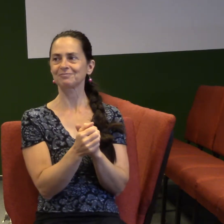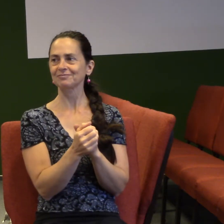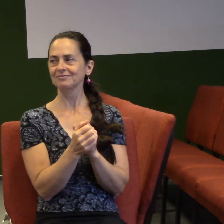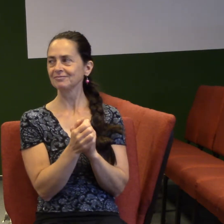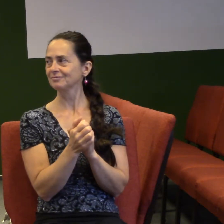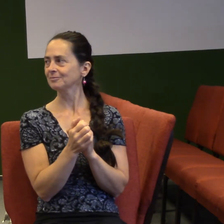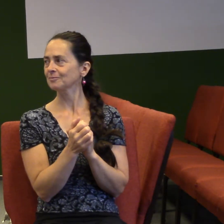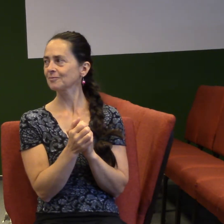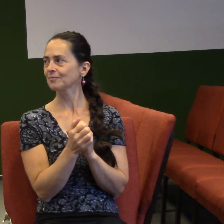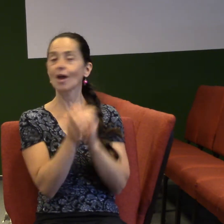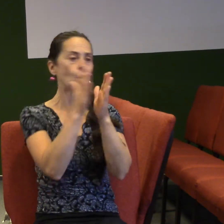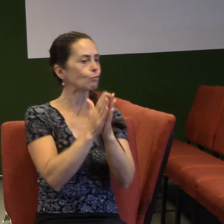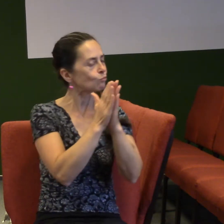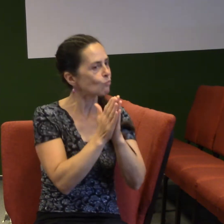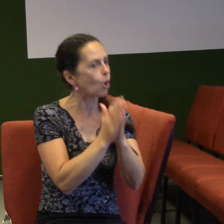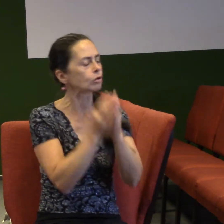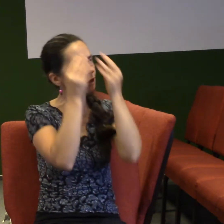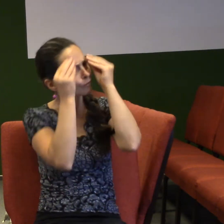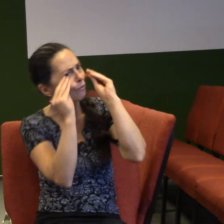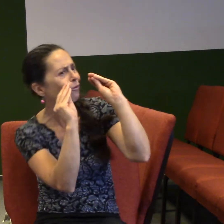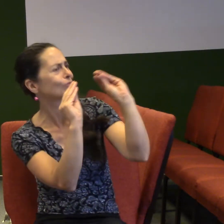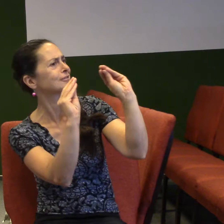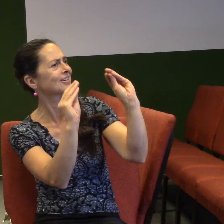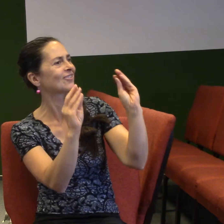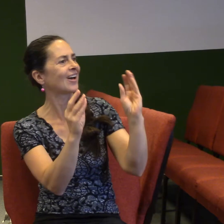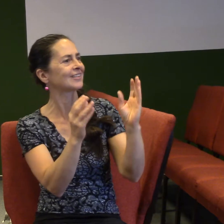k komu se můžu modlit, kouho můžu uctívat. On je Bůh.